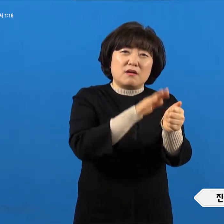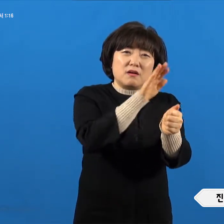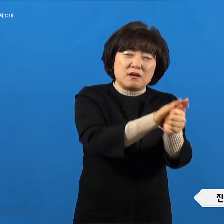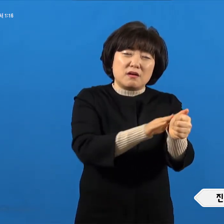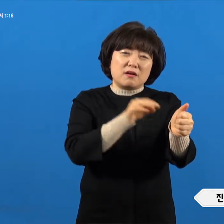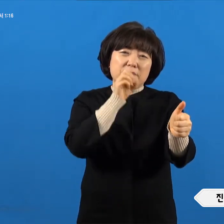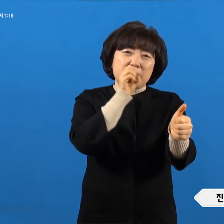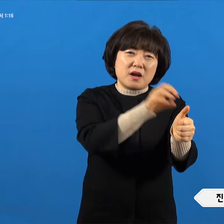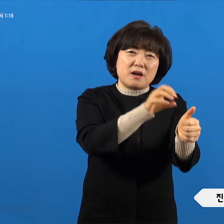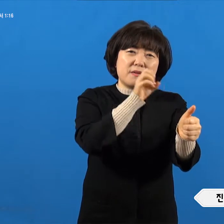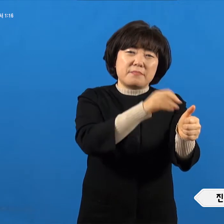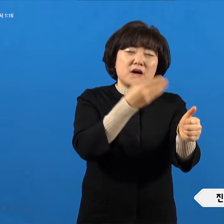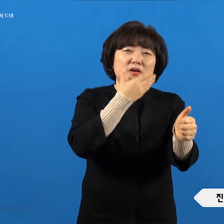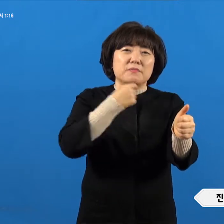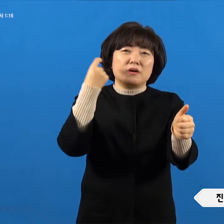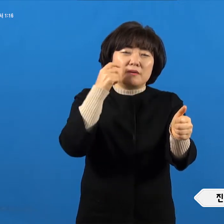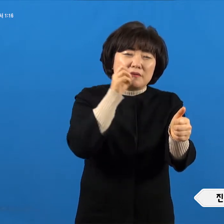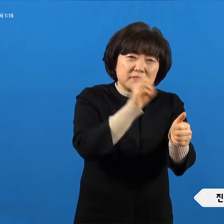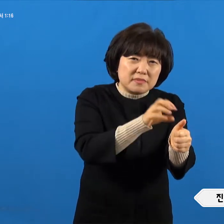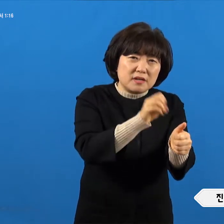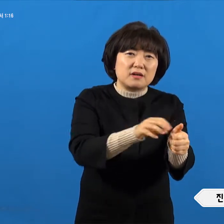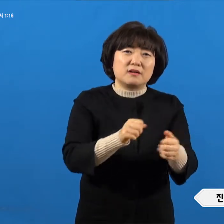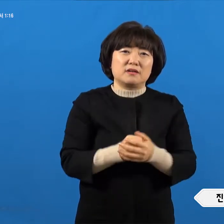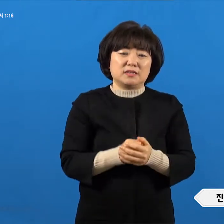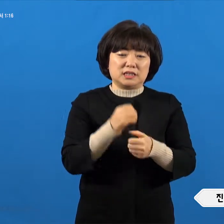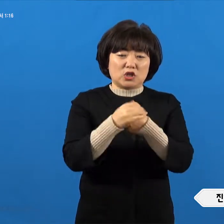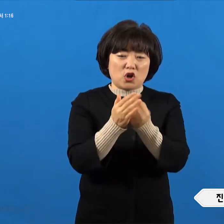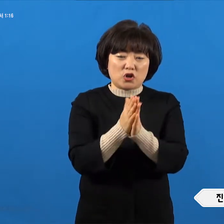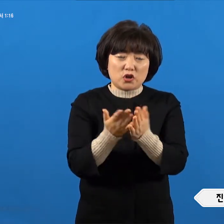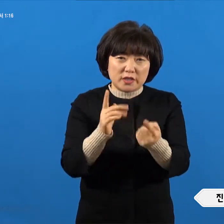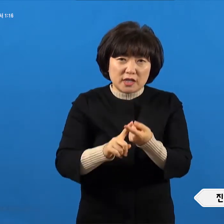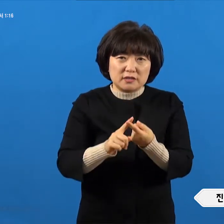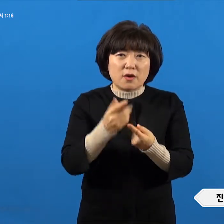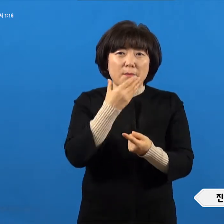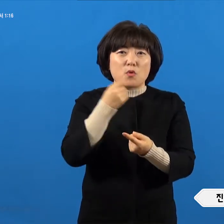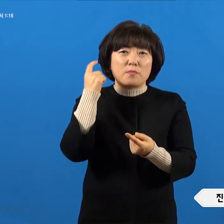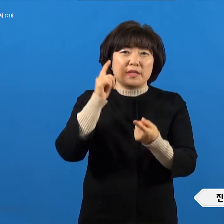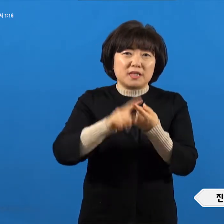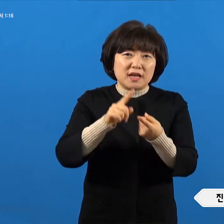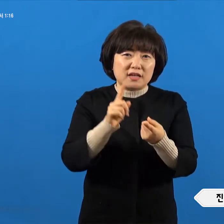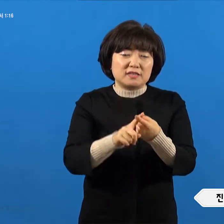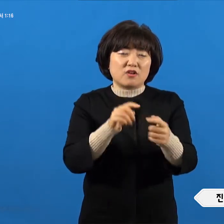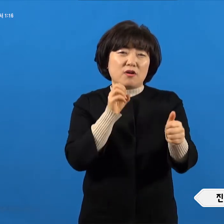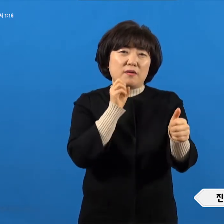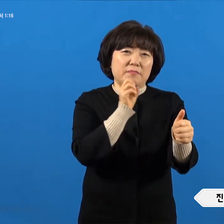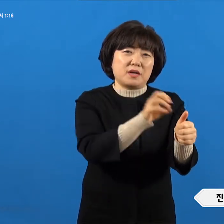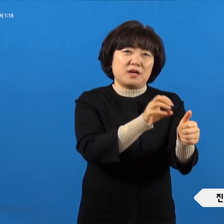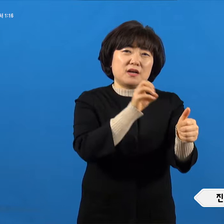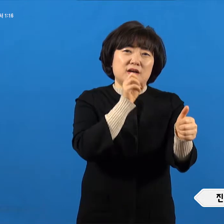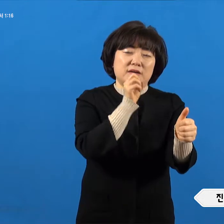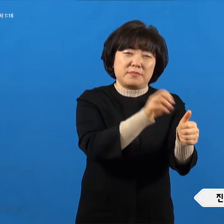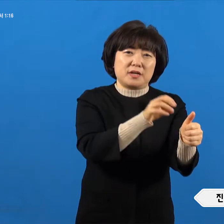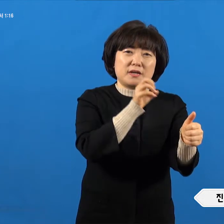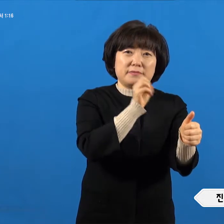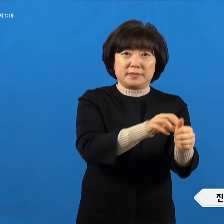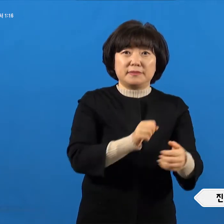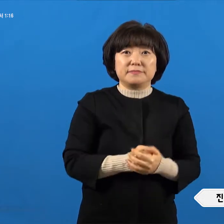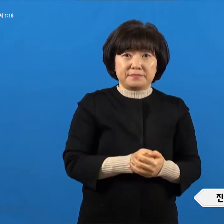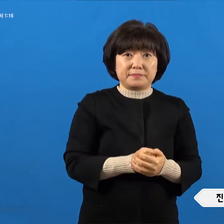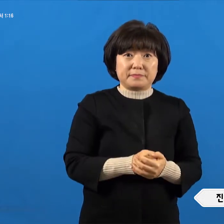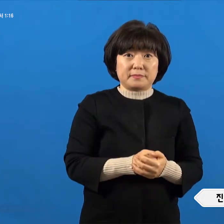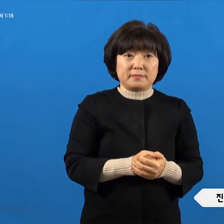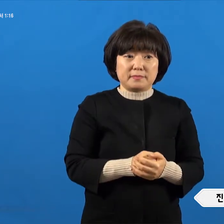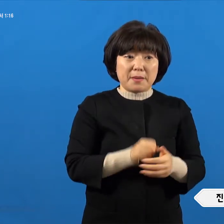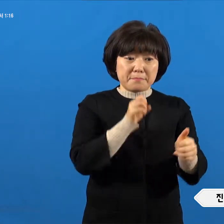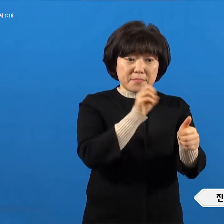때마다 성경과 창조의 목적과 복음에 대한 메시지를 전하기 시작했습니다. 그래서